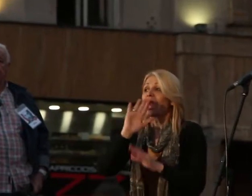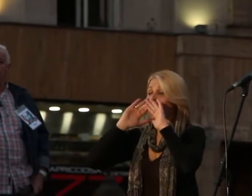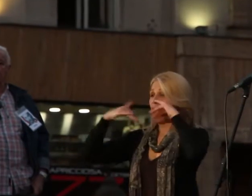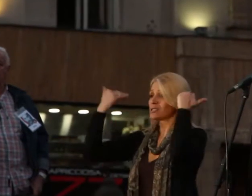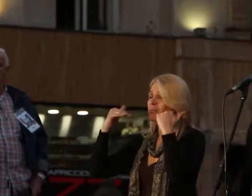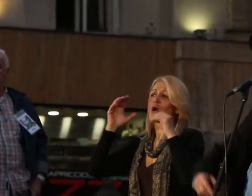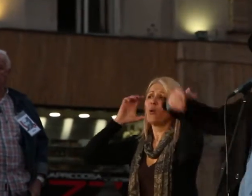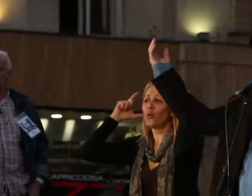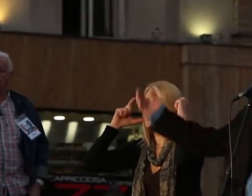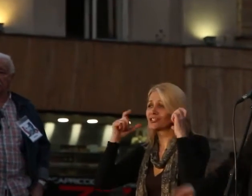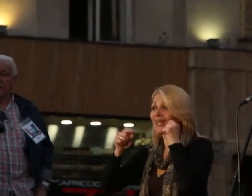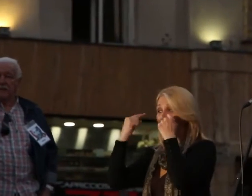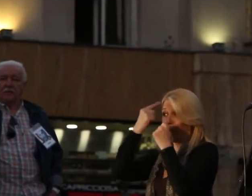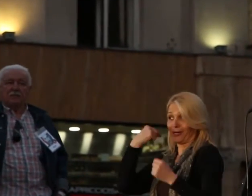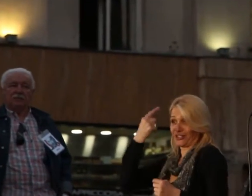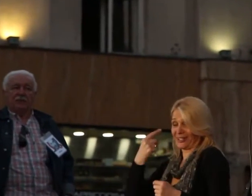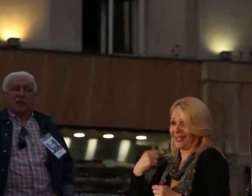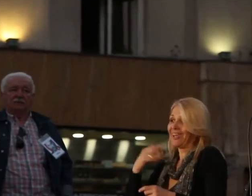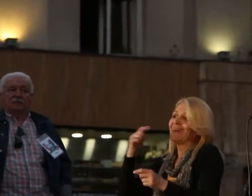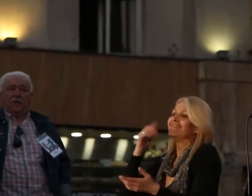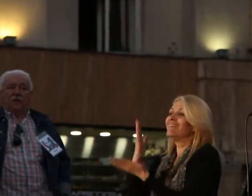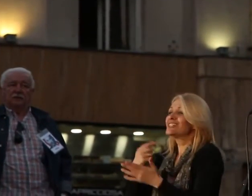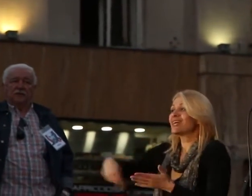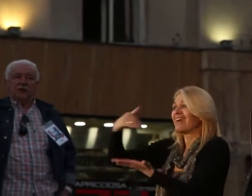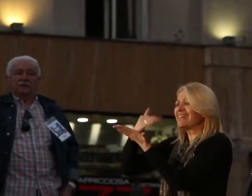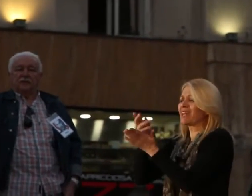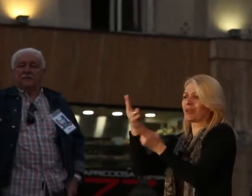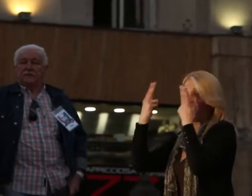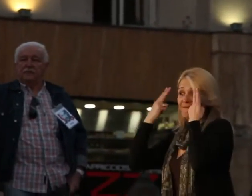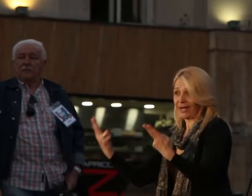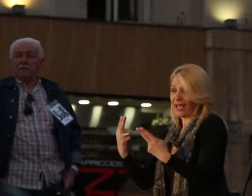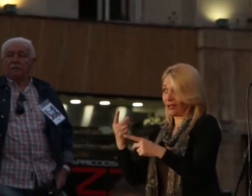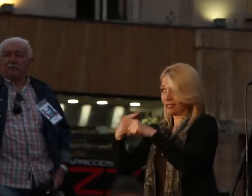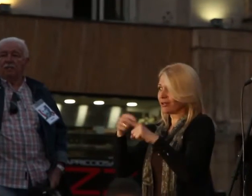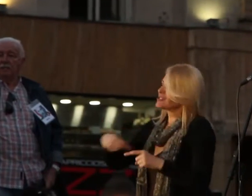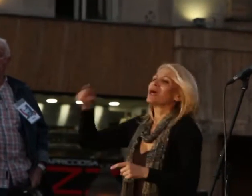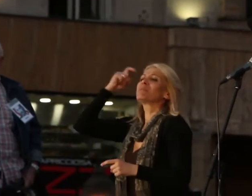osmeh, uši ili oči, nego zato što s njim delimo te vrednosti i